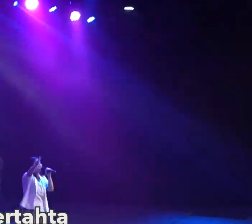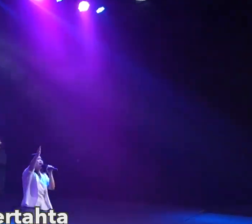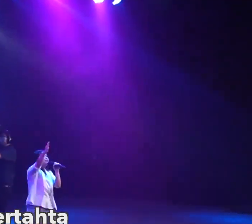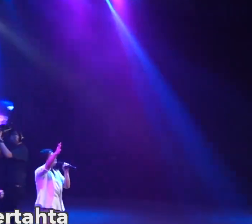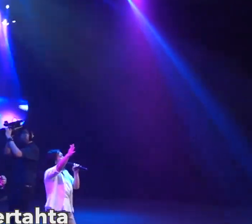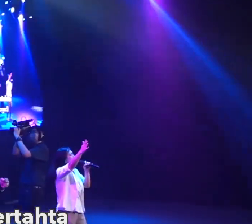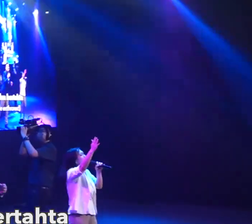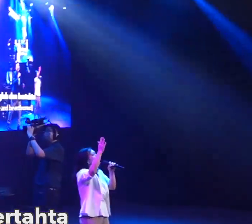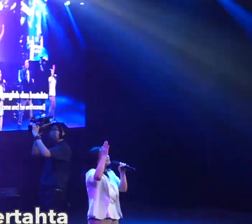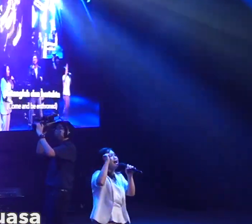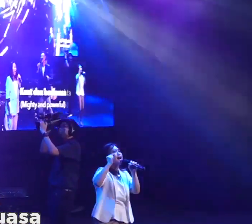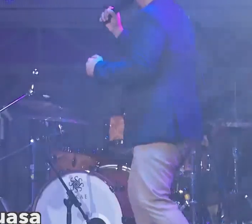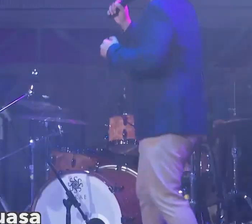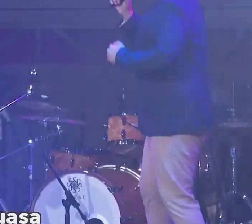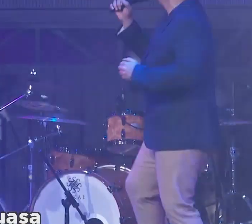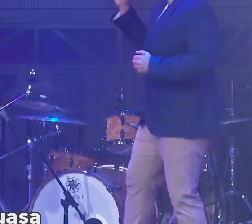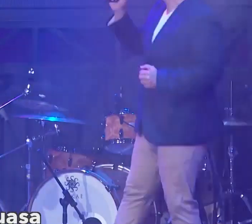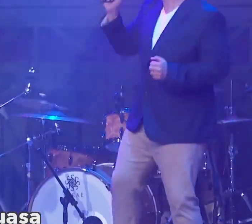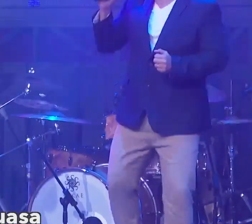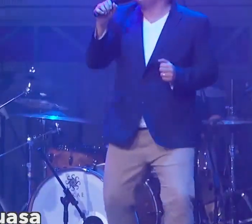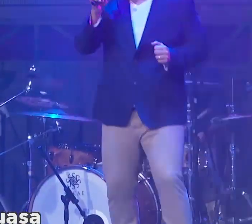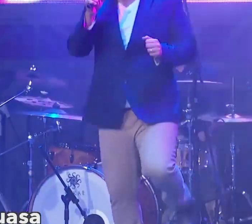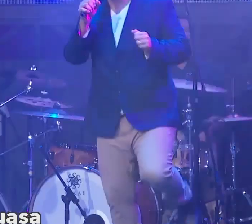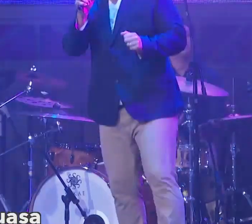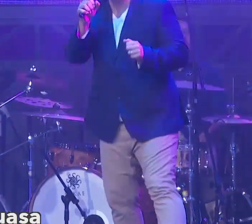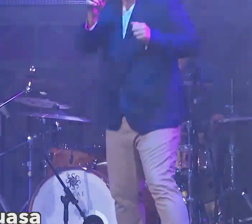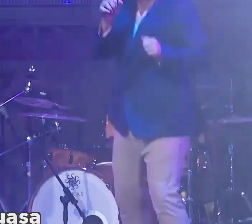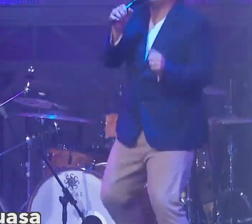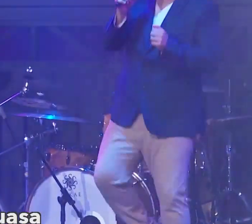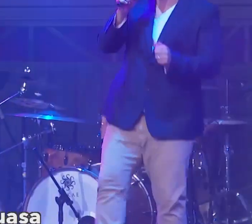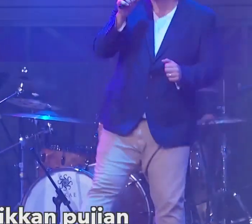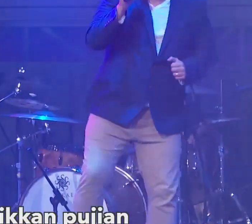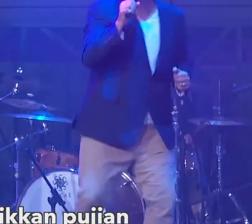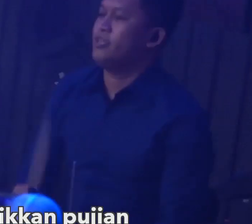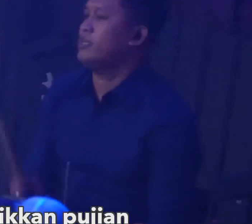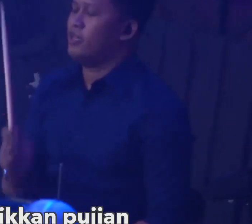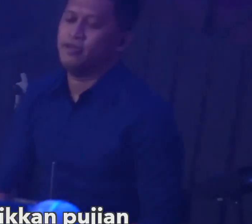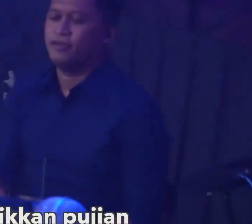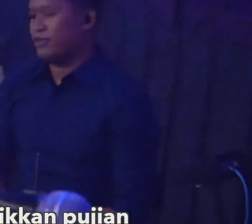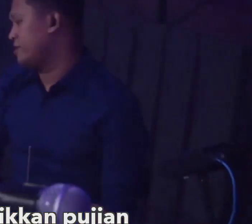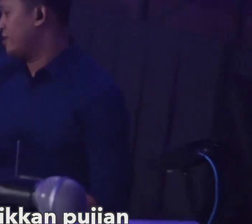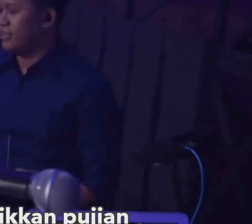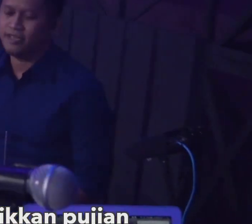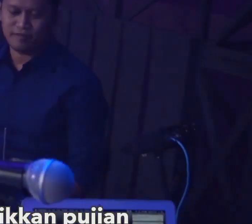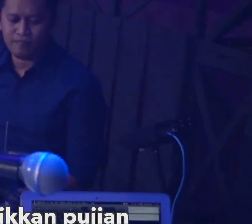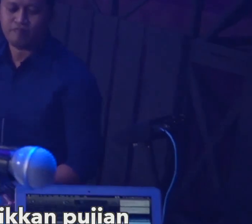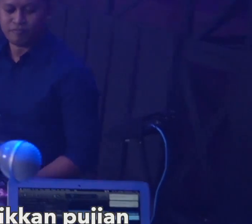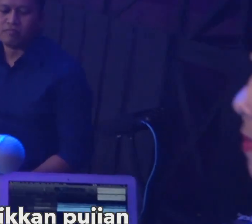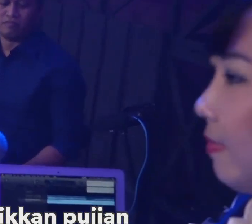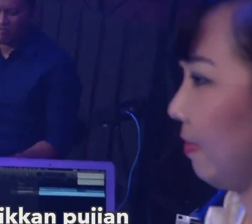Datanglah dan bertahta, kuat dan berkuasa. Saat